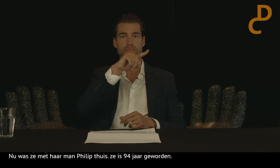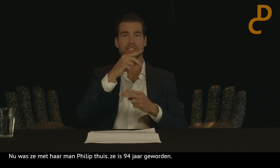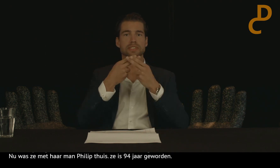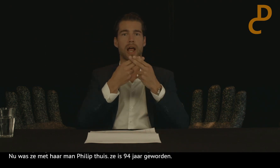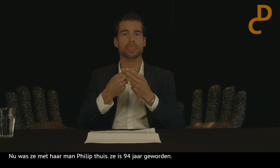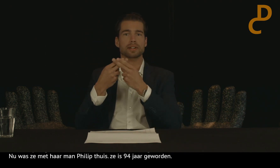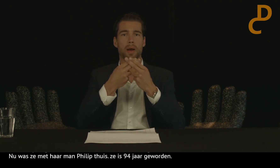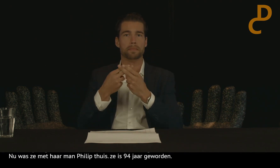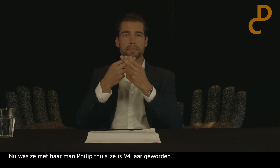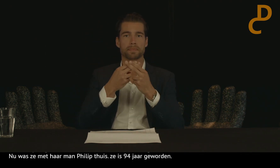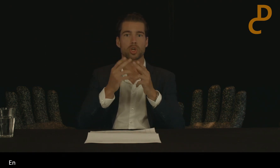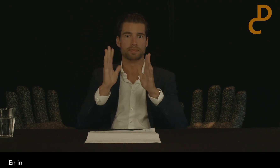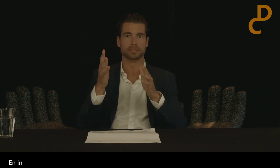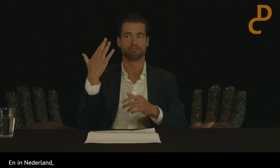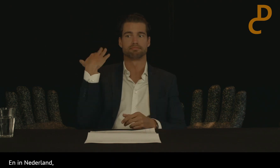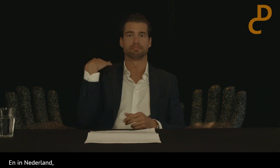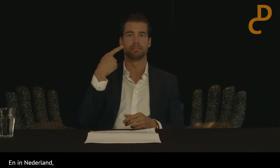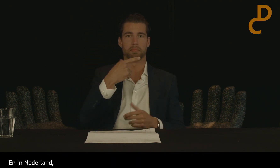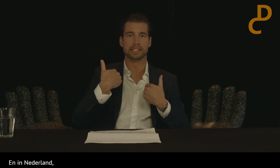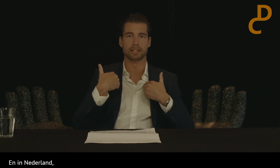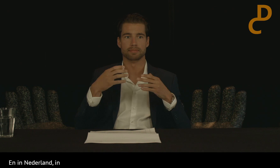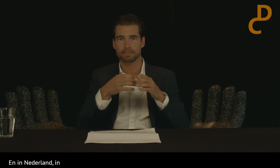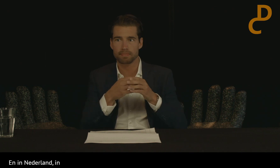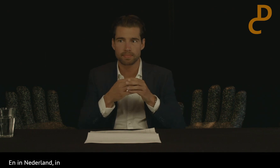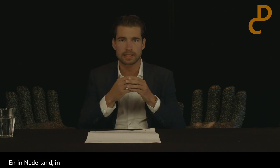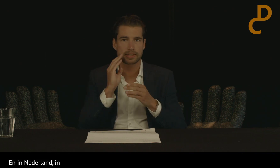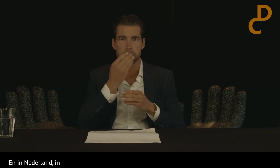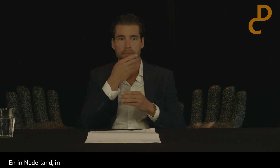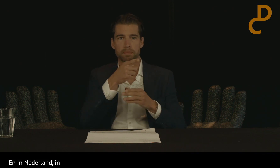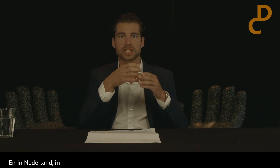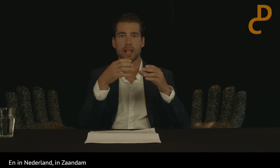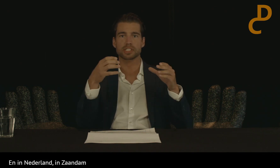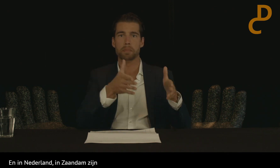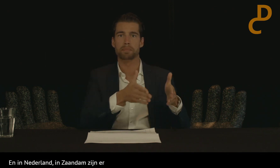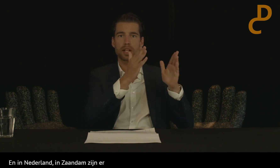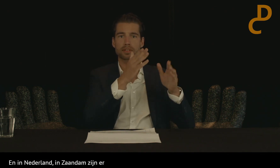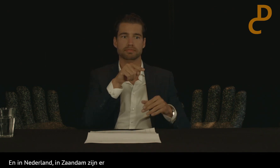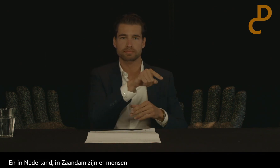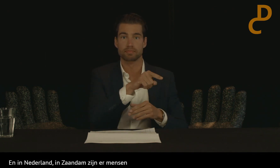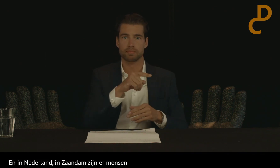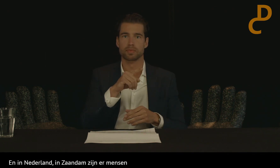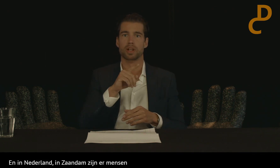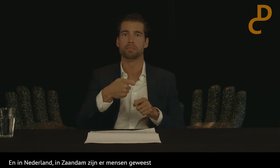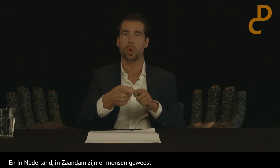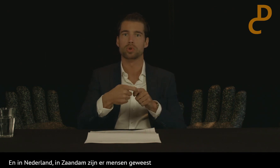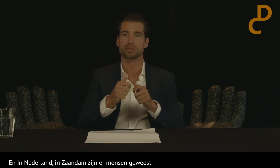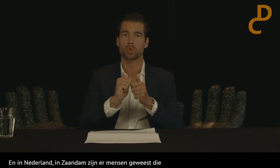En in Nederland, in Zaandam, zijn er mensen geweest die in een bedrijfspand stiekem